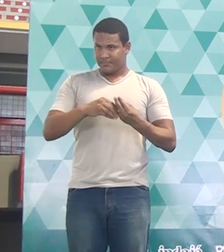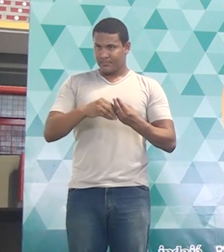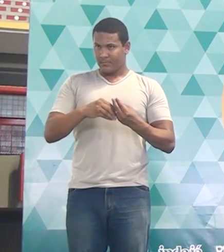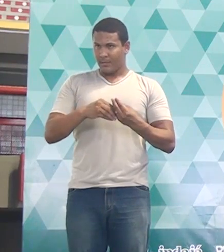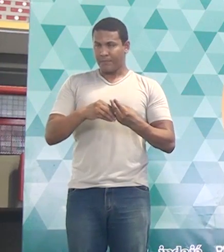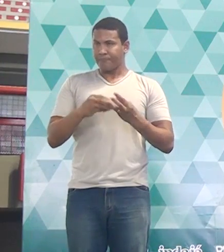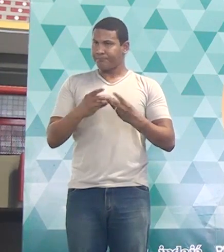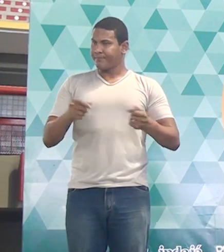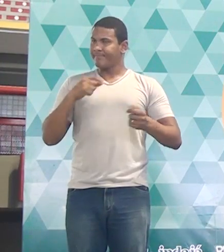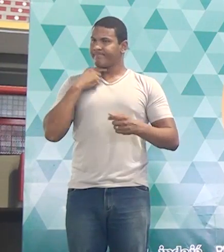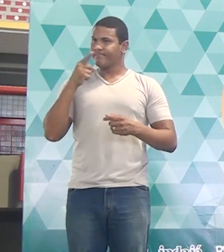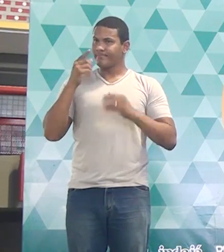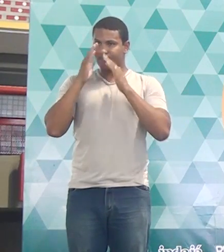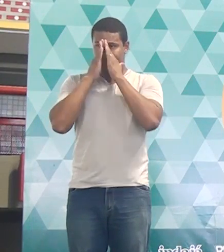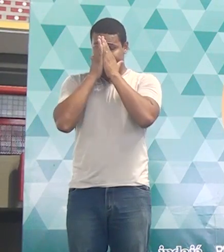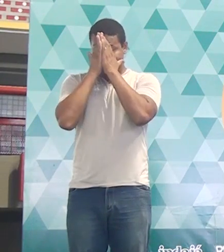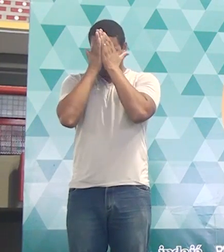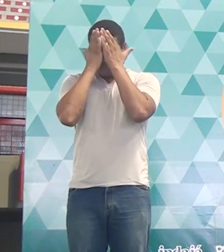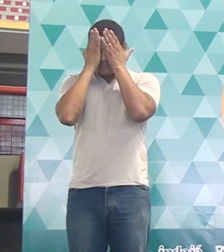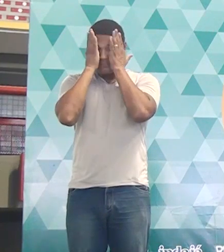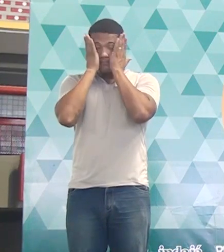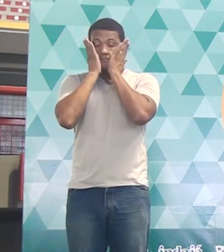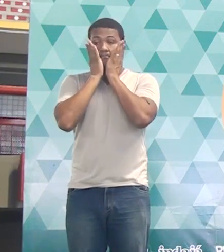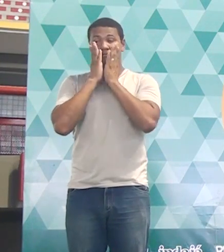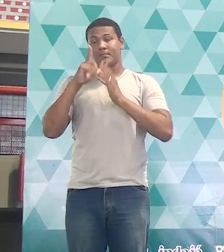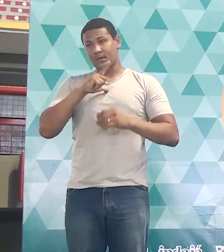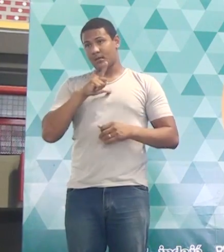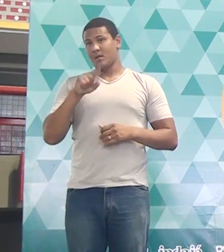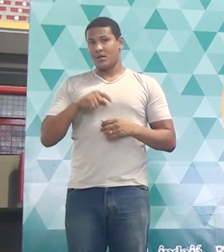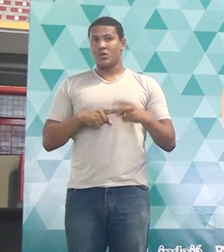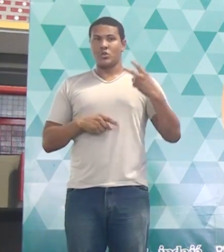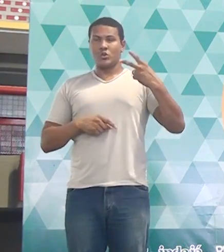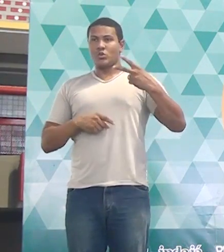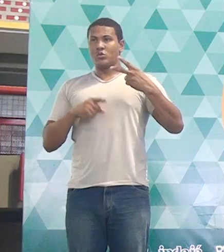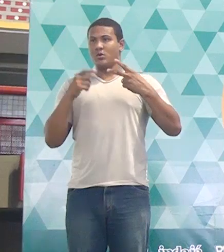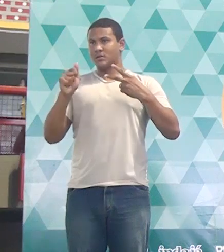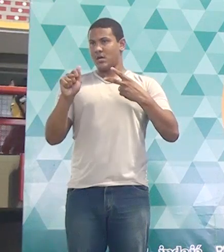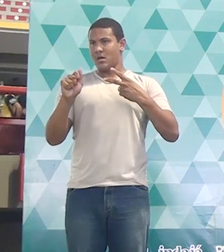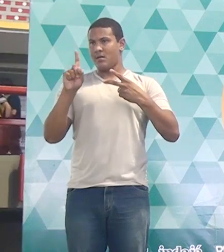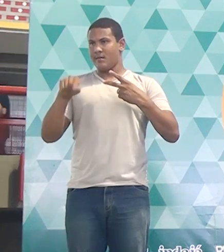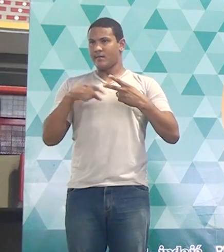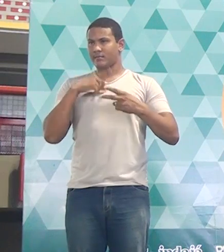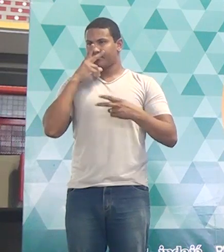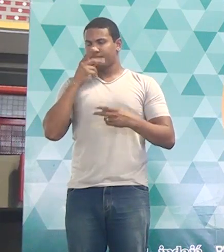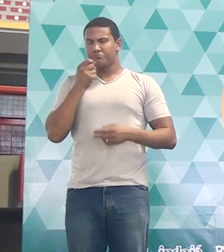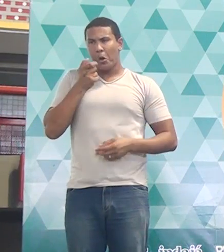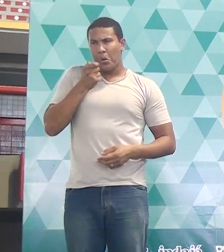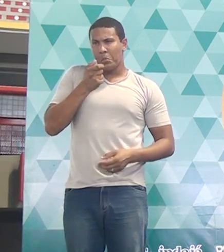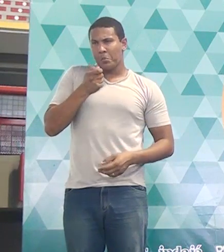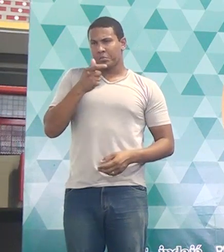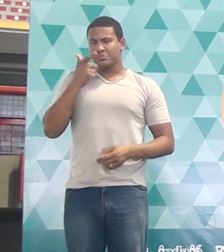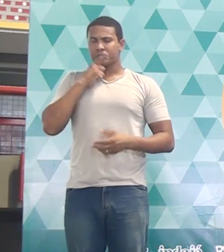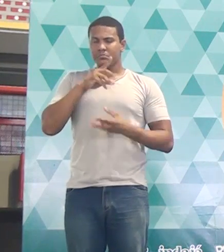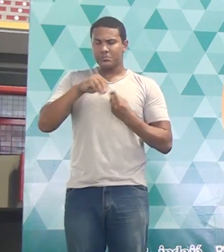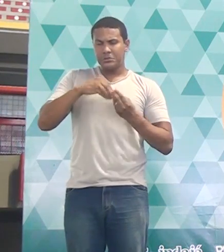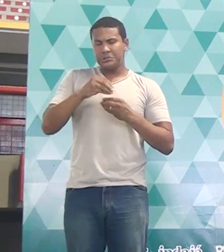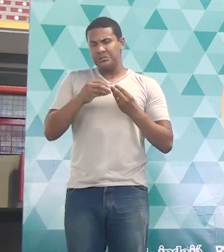mais o hidroxiamônio. As que têm família 2A são pouco solúveis, exceto o berílio e magnésio. E quanto à